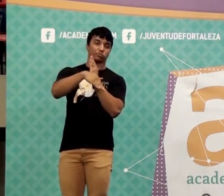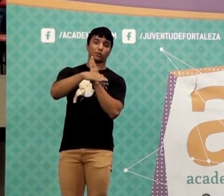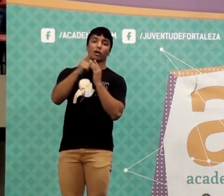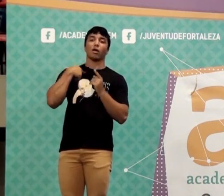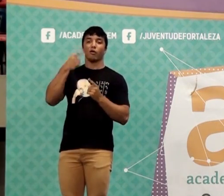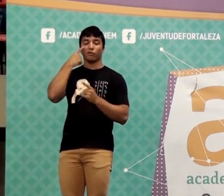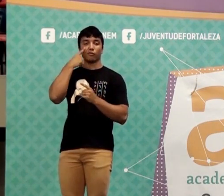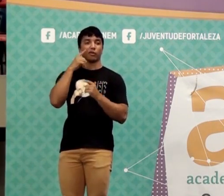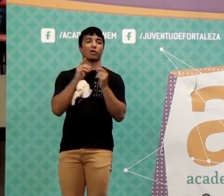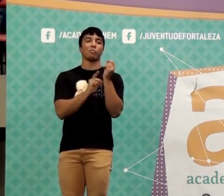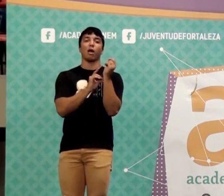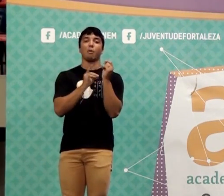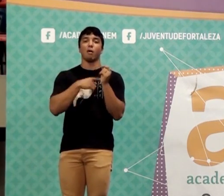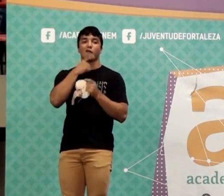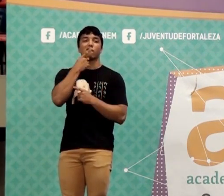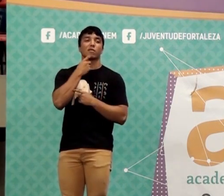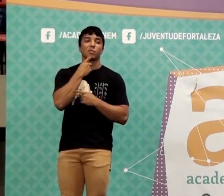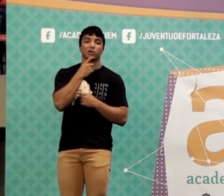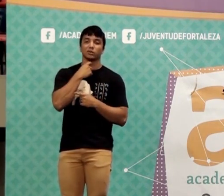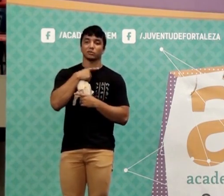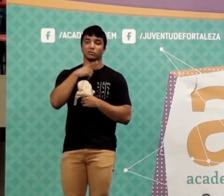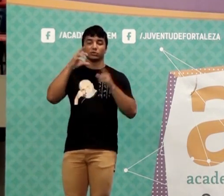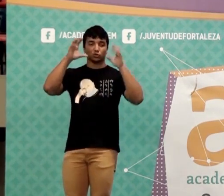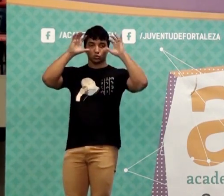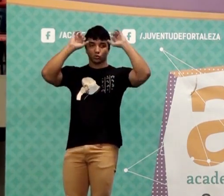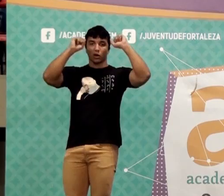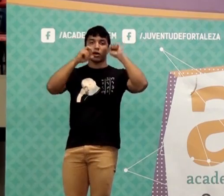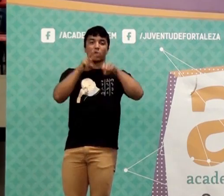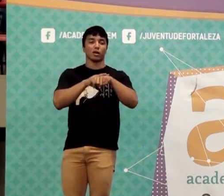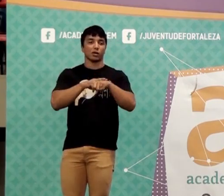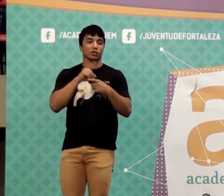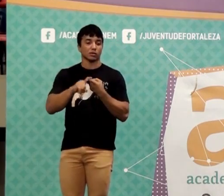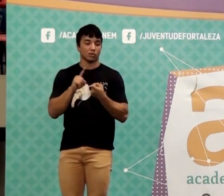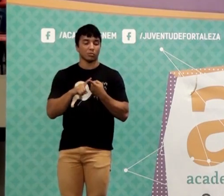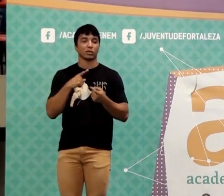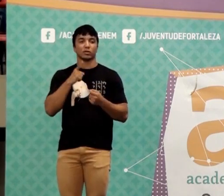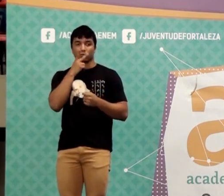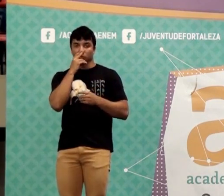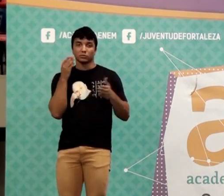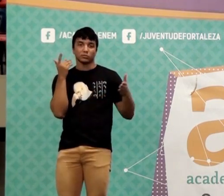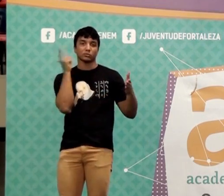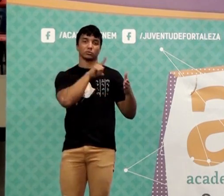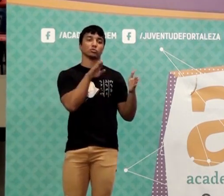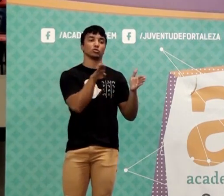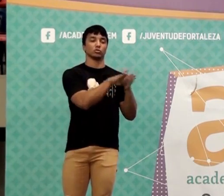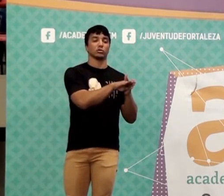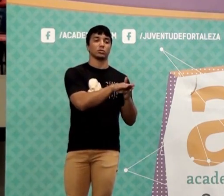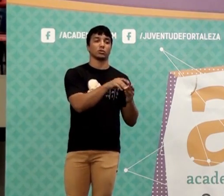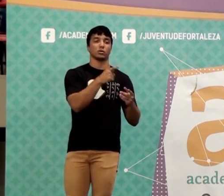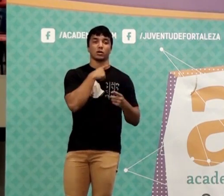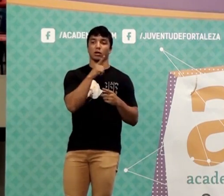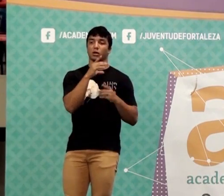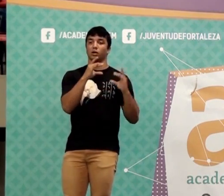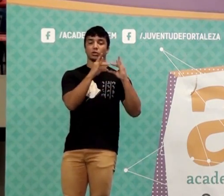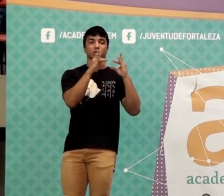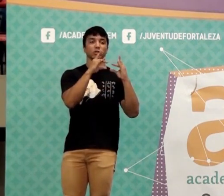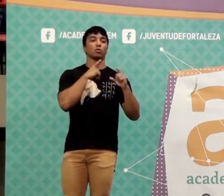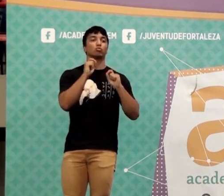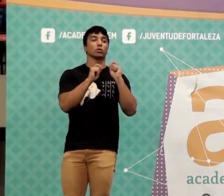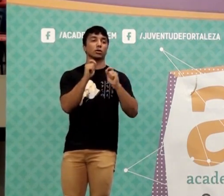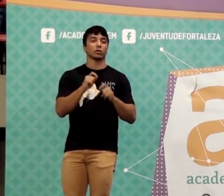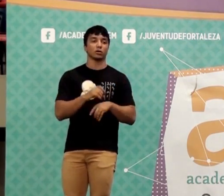vai sair de dentro do feudo, fazer um castelo. A gente está todo mundo murado ali, bem ali ele faz um castelo.